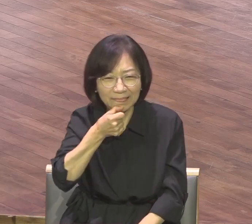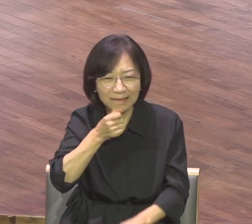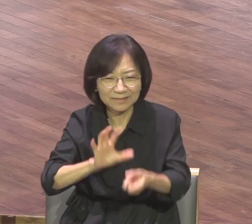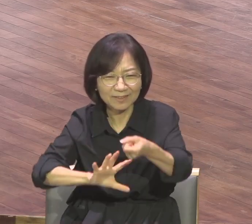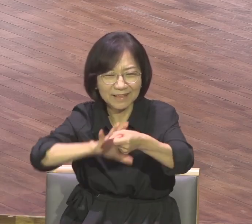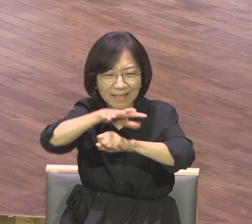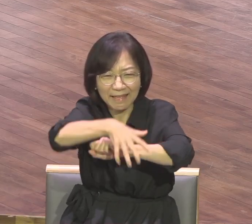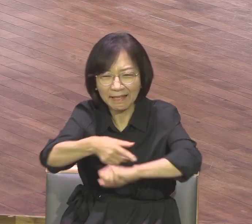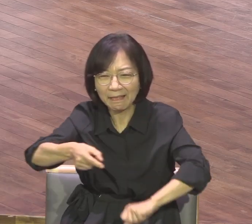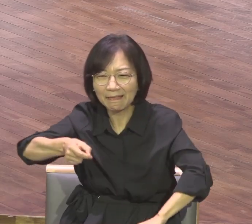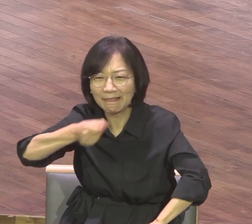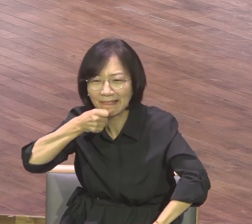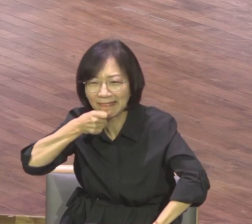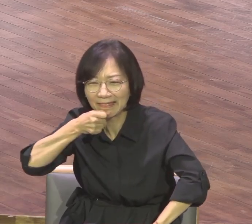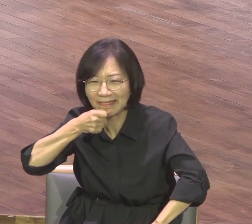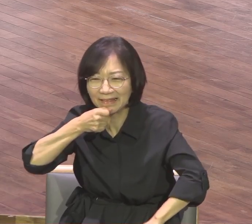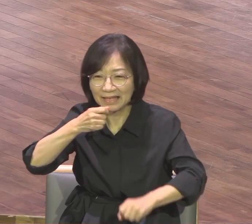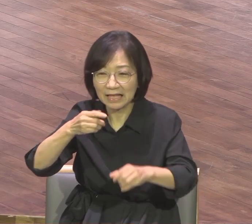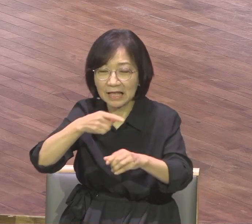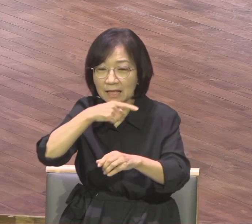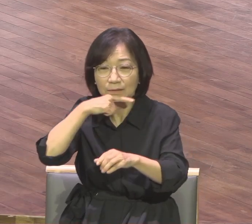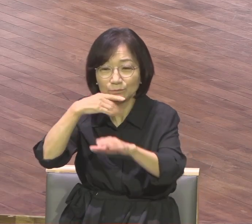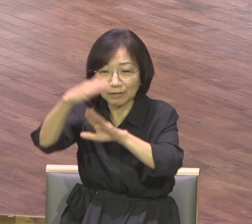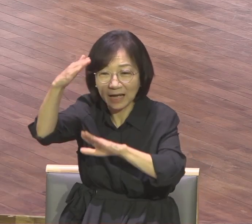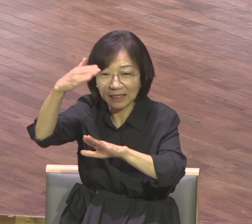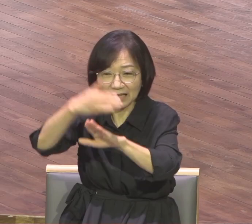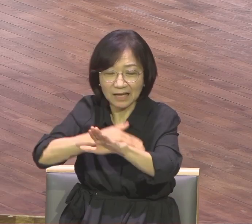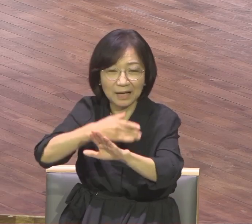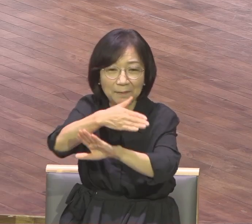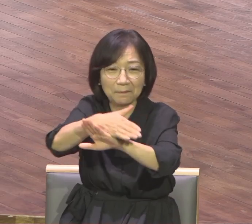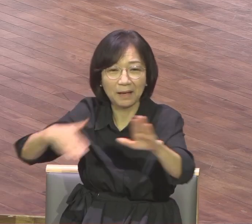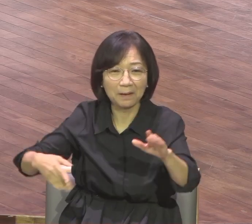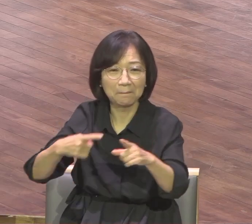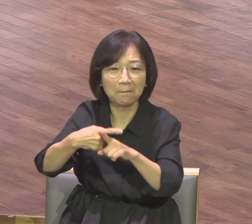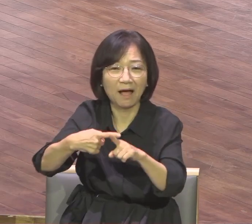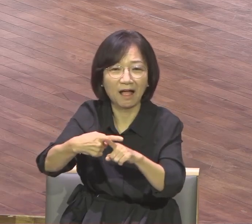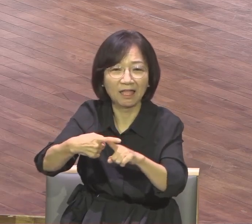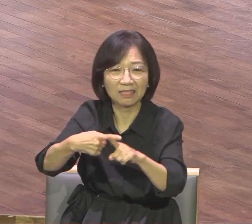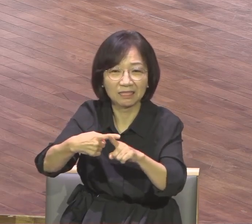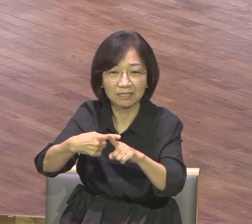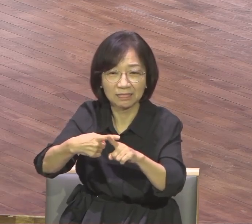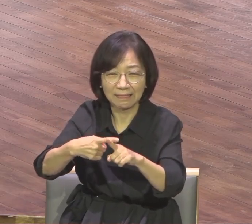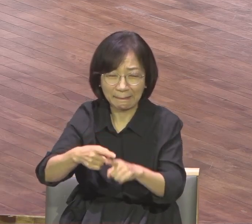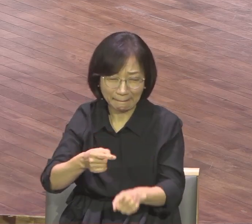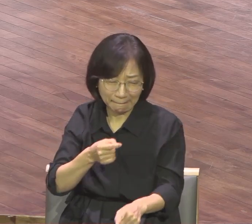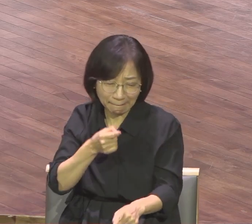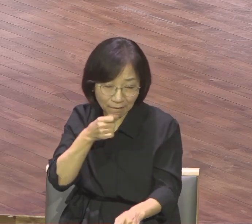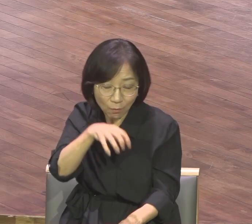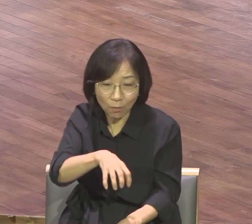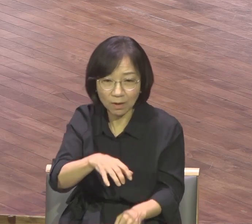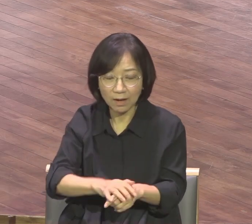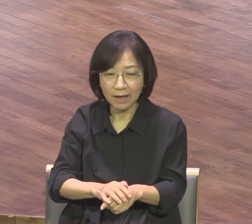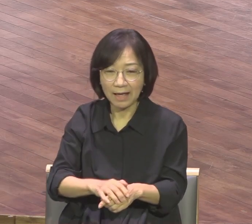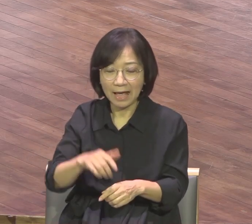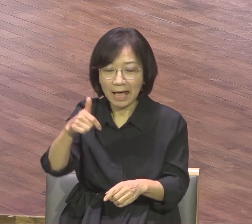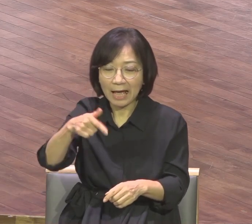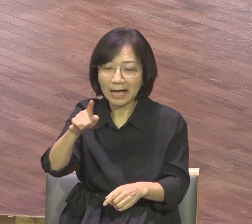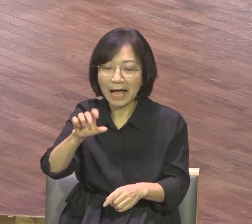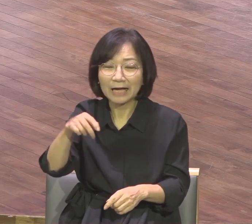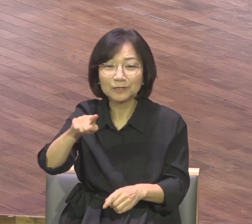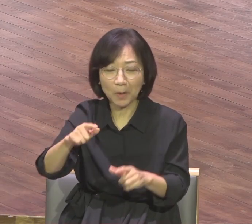강서구 가장 가난한 동네에서 하나님이 이 일을 진행하겠다. 무식한 어부들